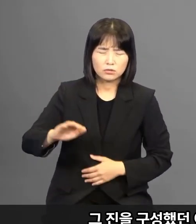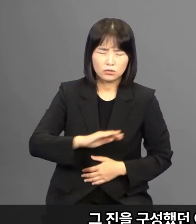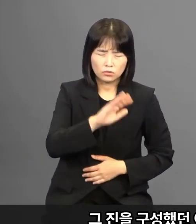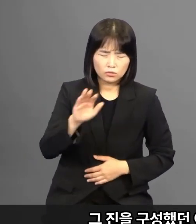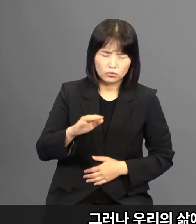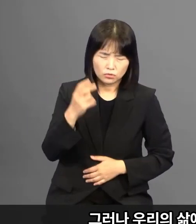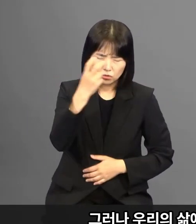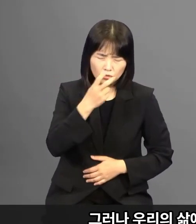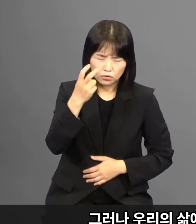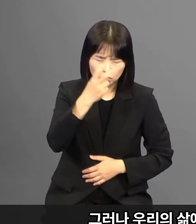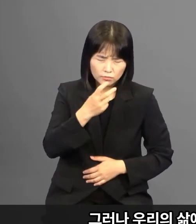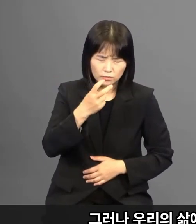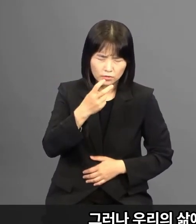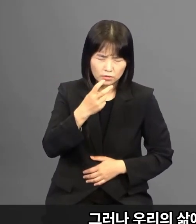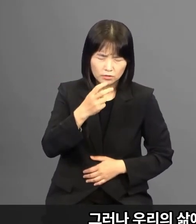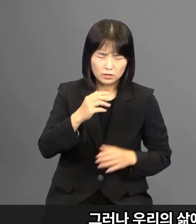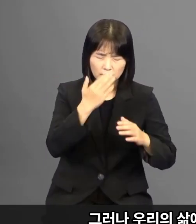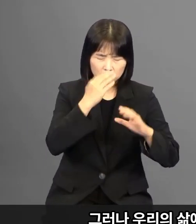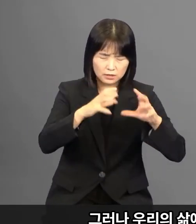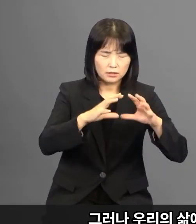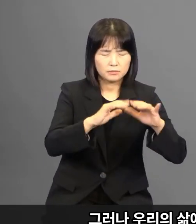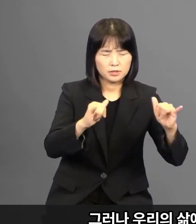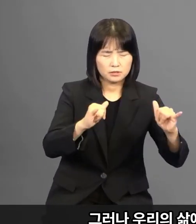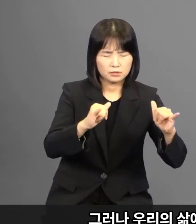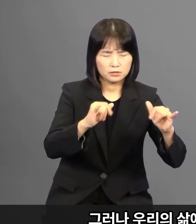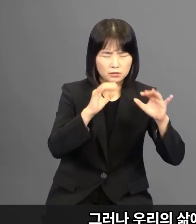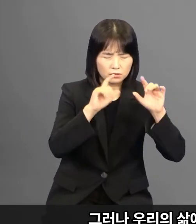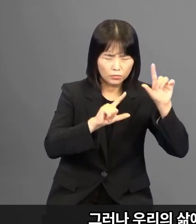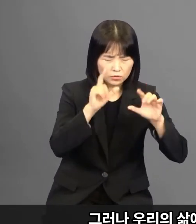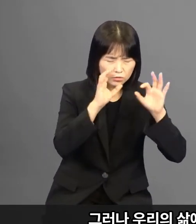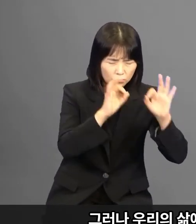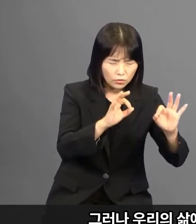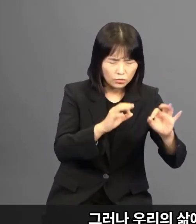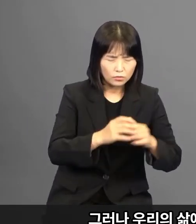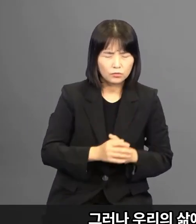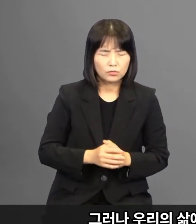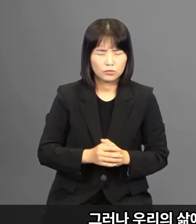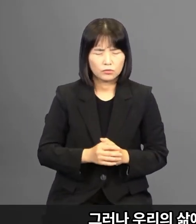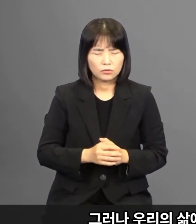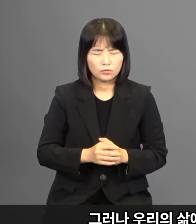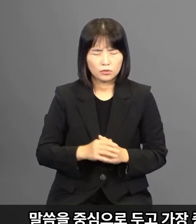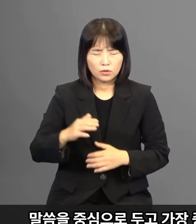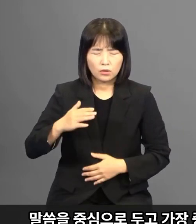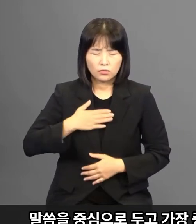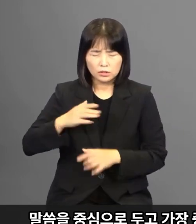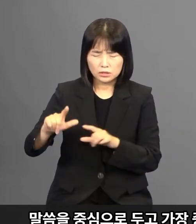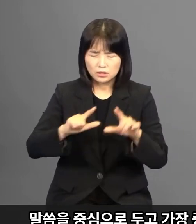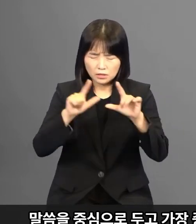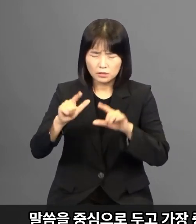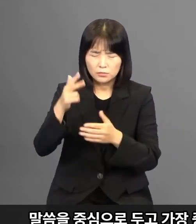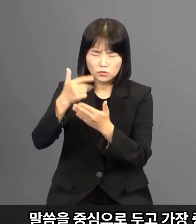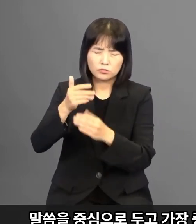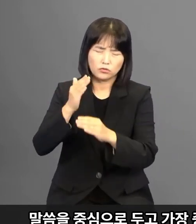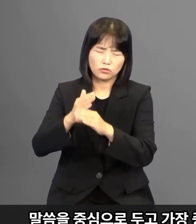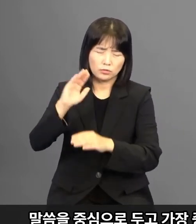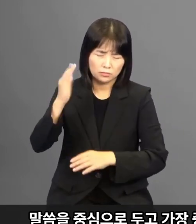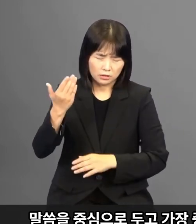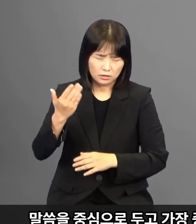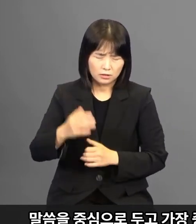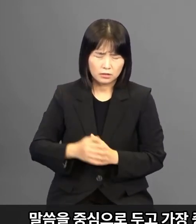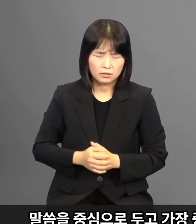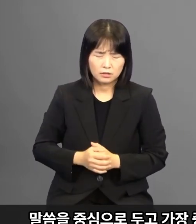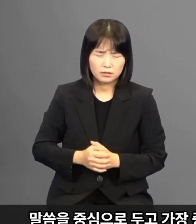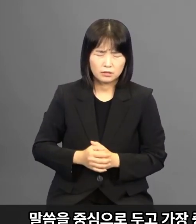보며, 그러나 우리의 삶에 과연 주님이 중심이 되었는가? 말씀을 중심으로 두고